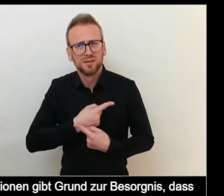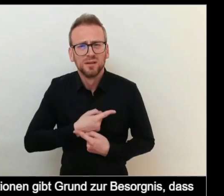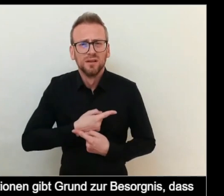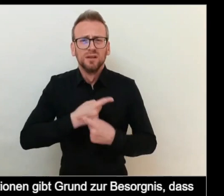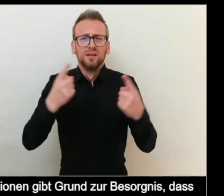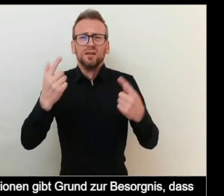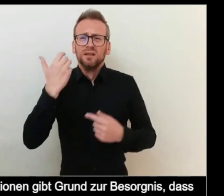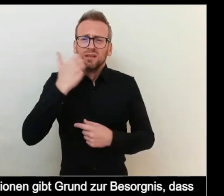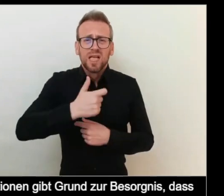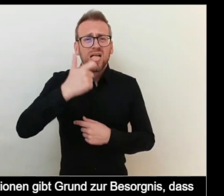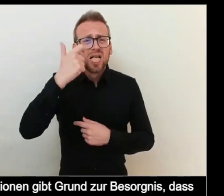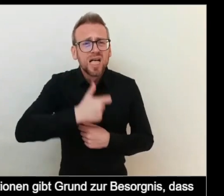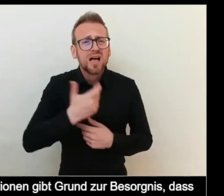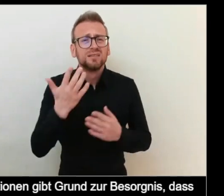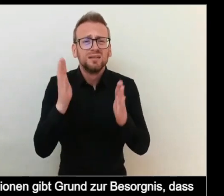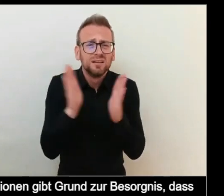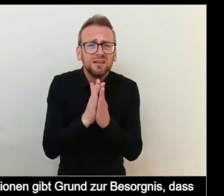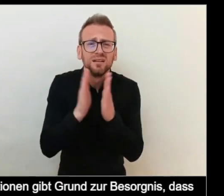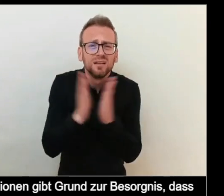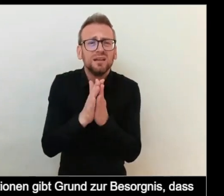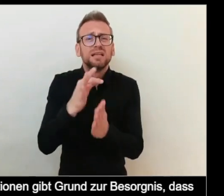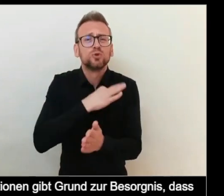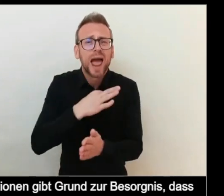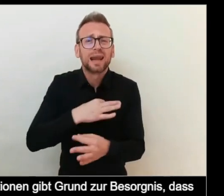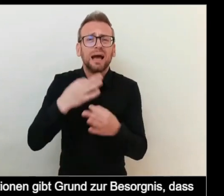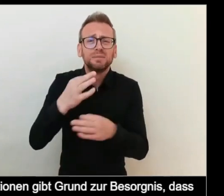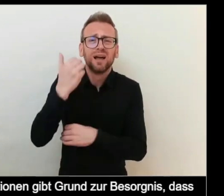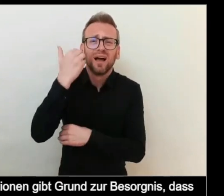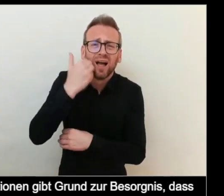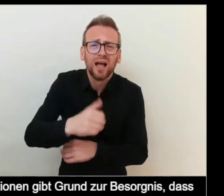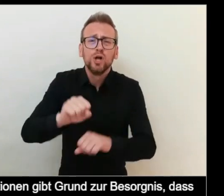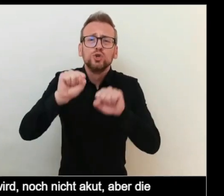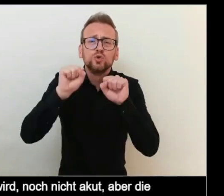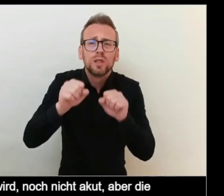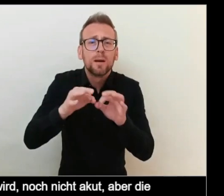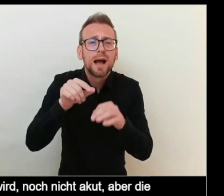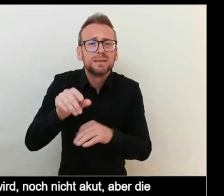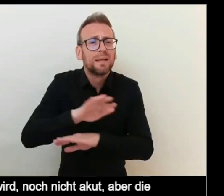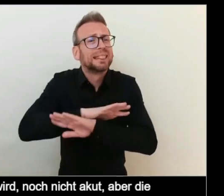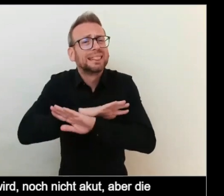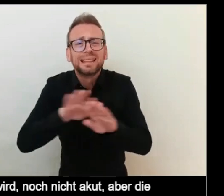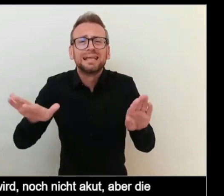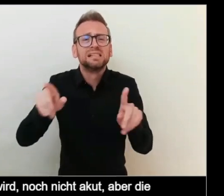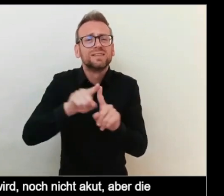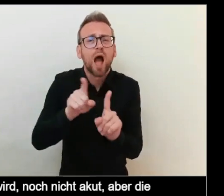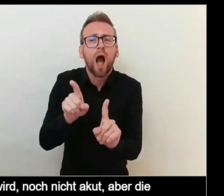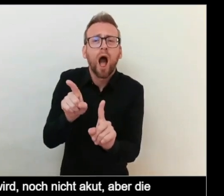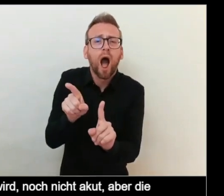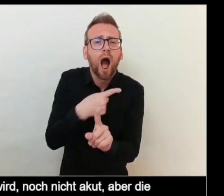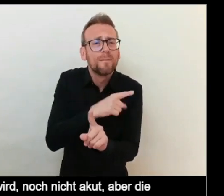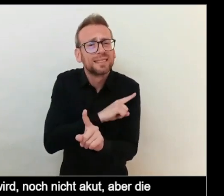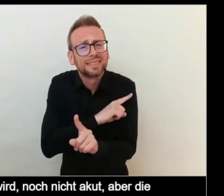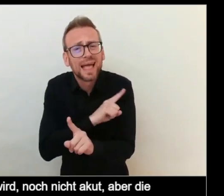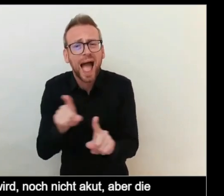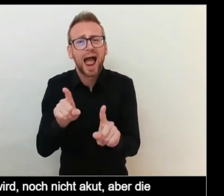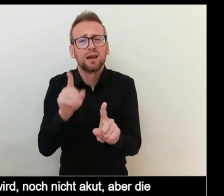um die Änderungen im Infektionsschutzgesetz, die erforderlich werden, da dieses, jedenfalls was die Handhabbarkeit, die Regelungen für